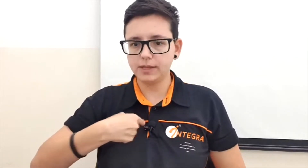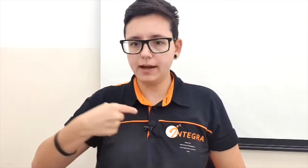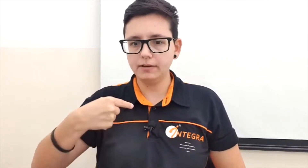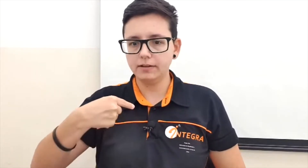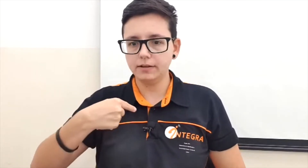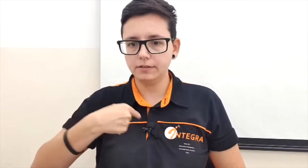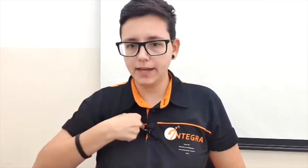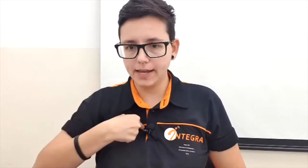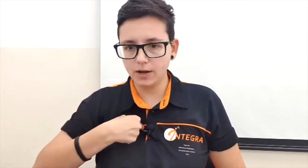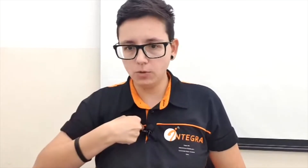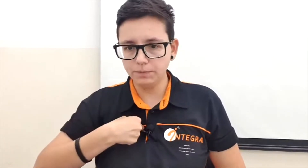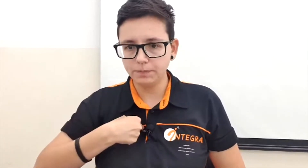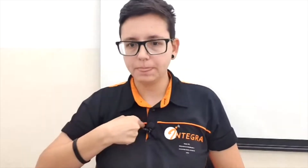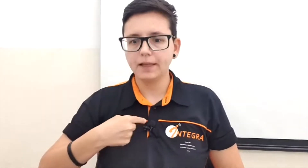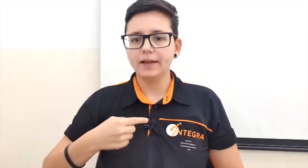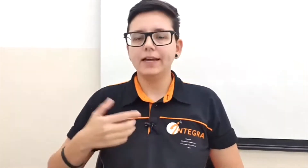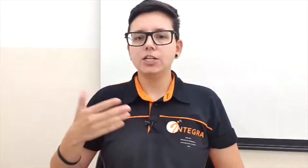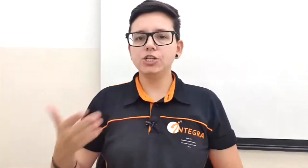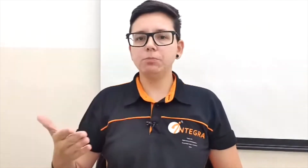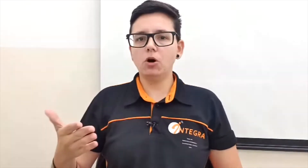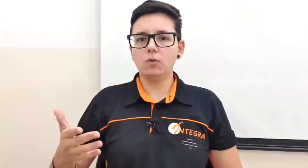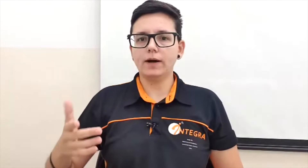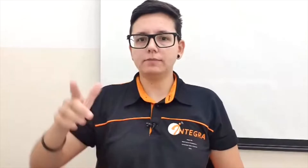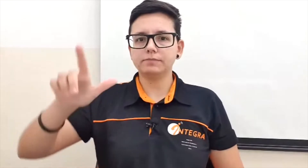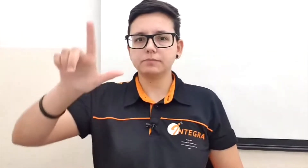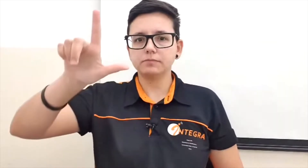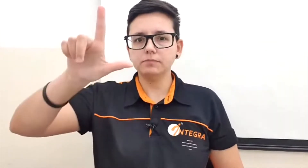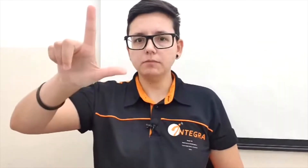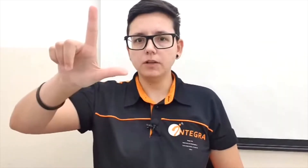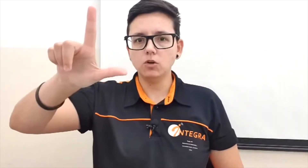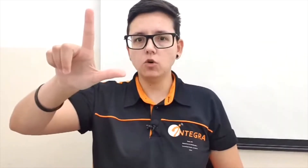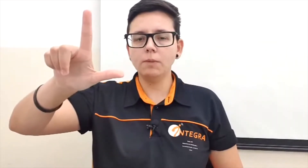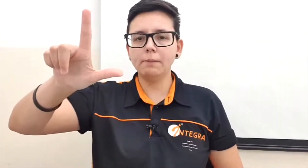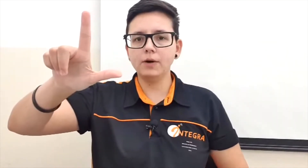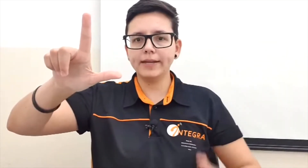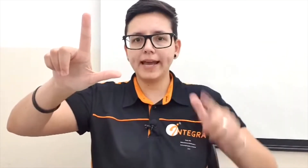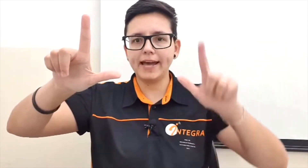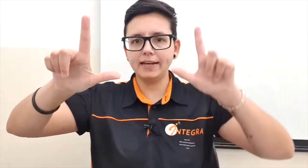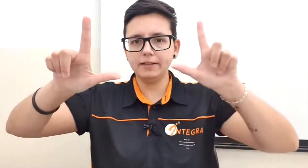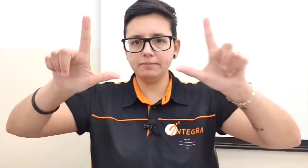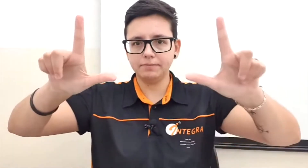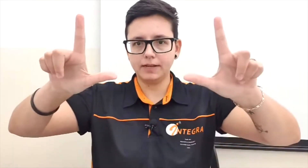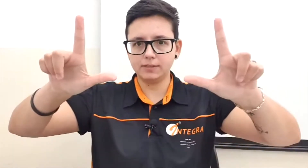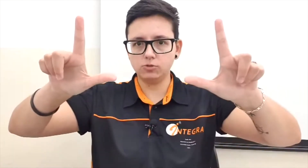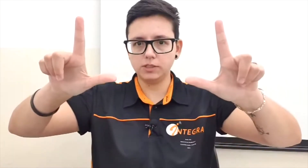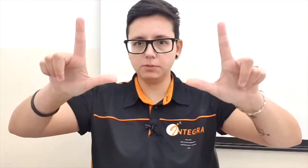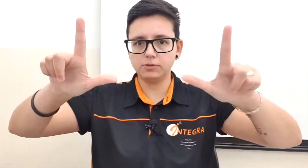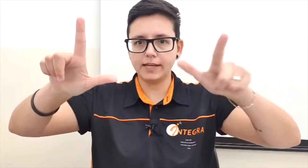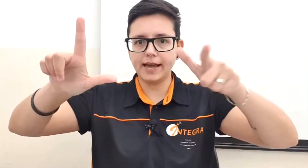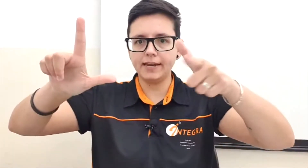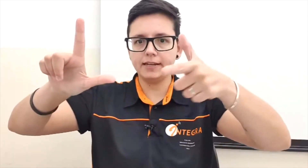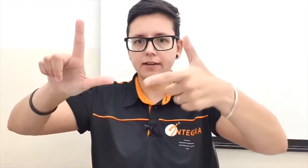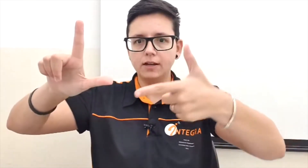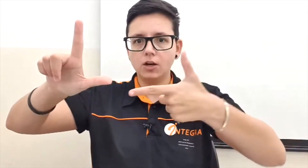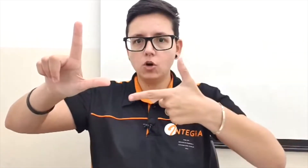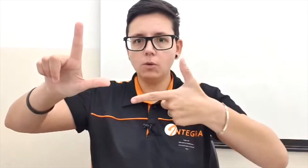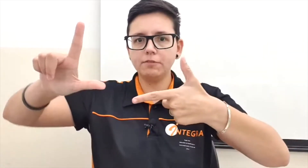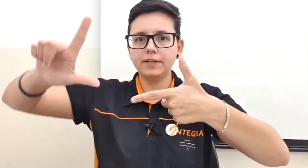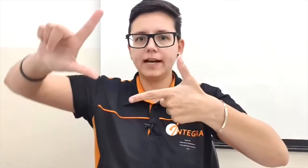tá? Eu, de boa. Uma mão em L, as 2 mãos em L, uma virada